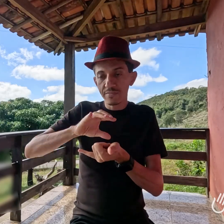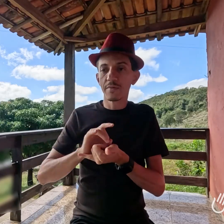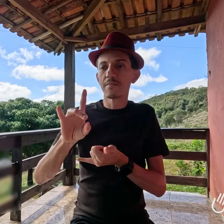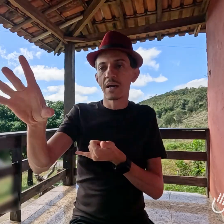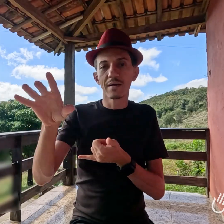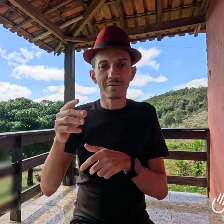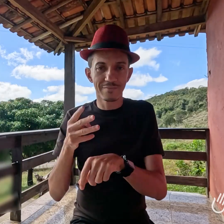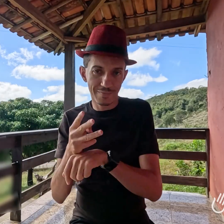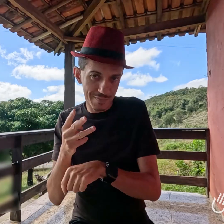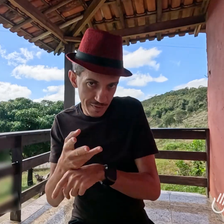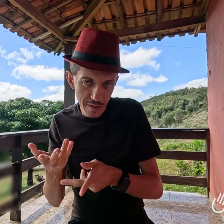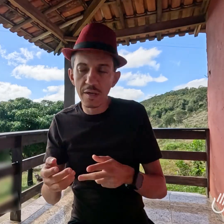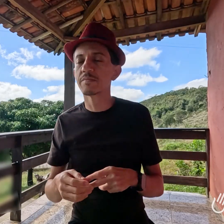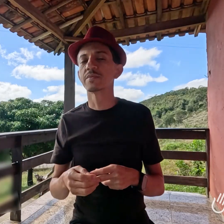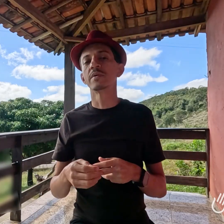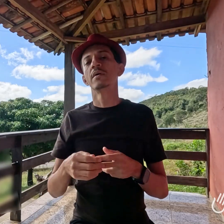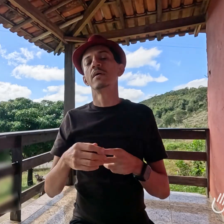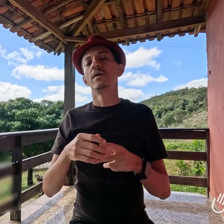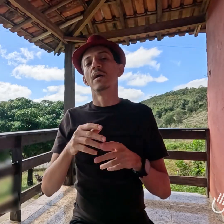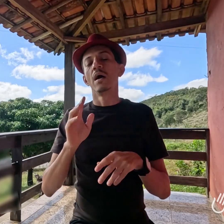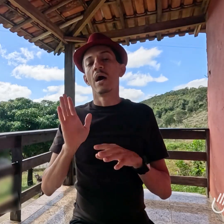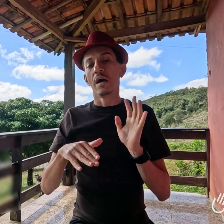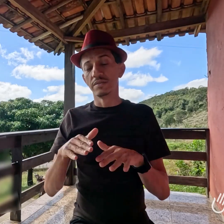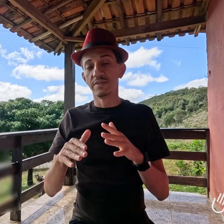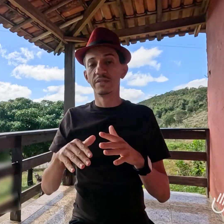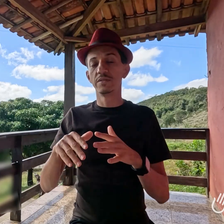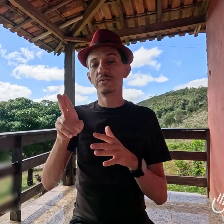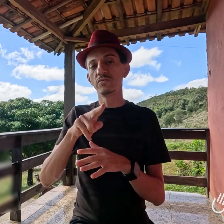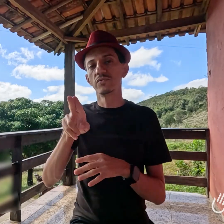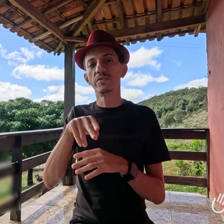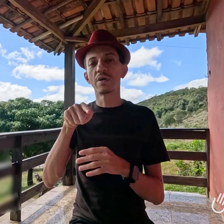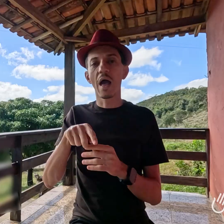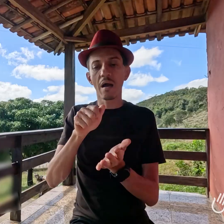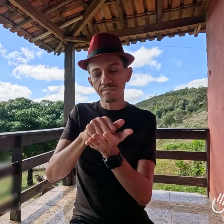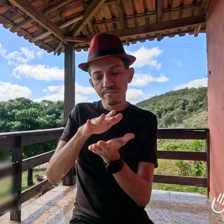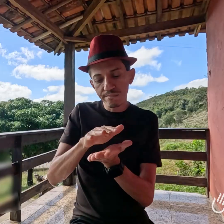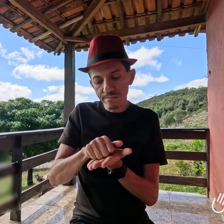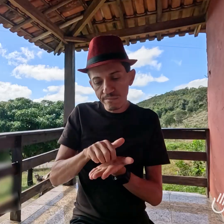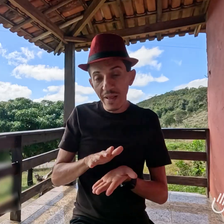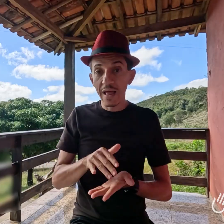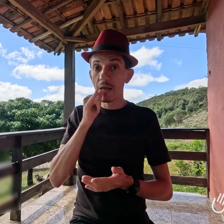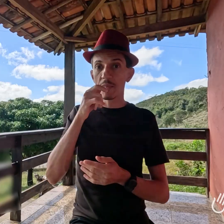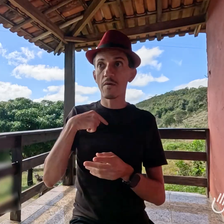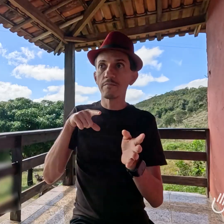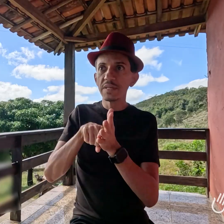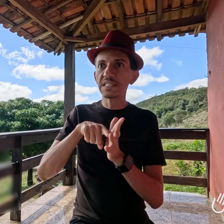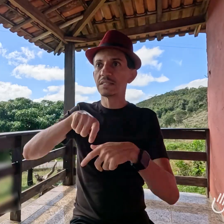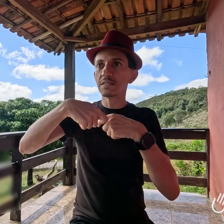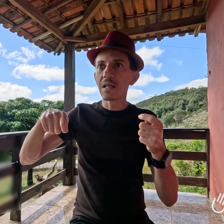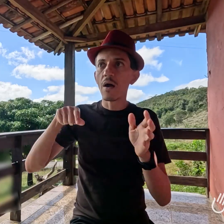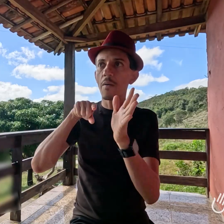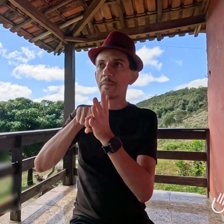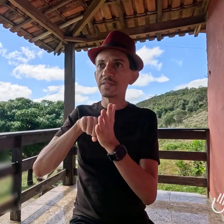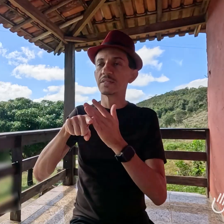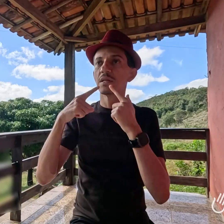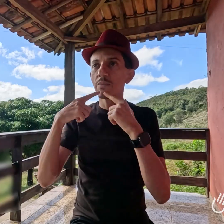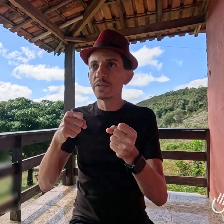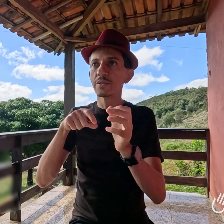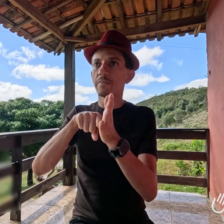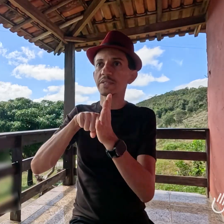escrevo uma mensagem para ela, a gente se comunica assim também, eventualmente, pelo WhatsApp, usando a escrita de sinais. Ou se eu